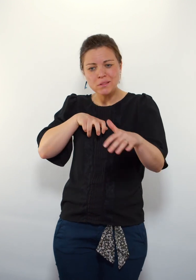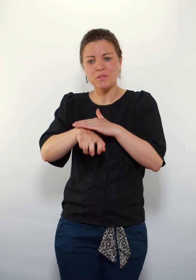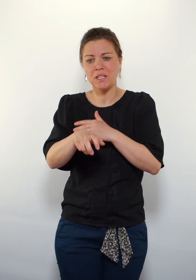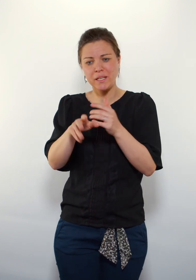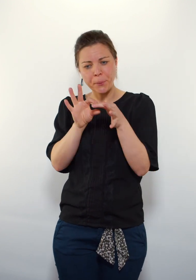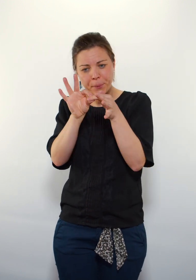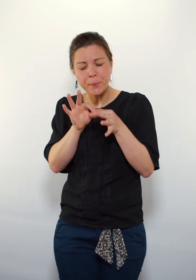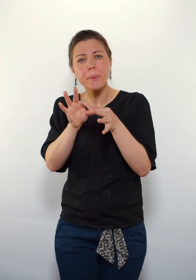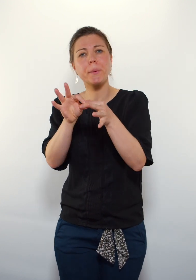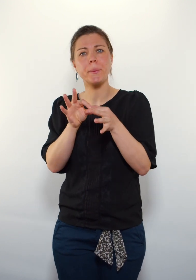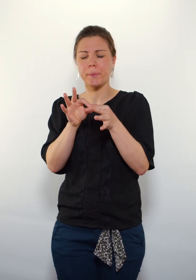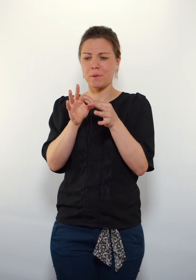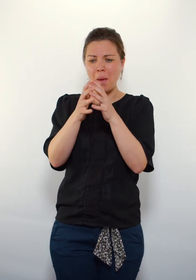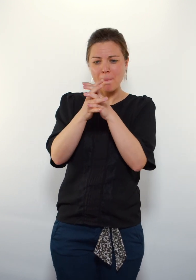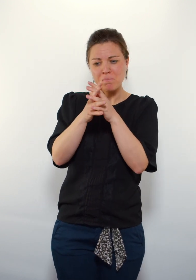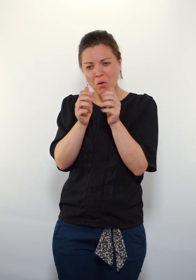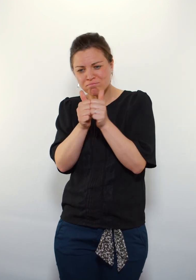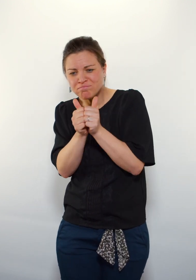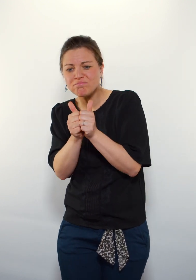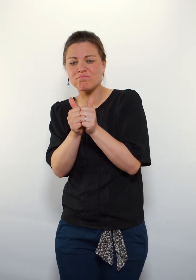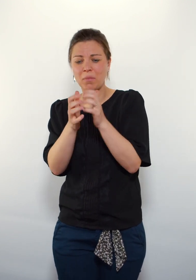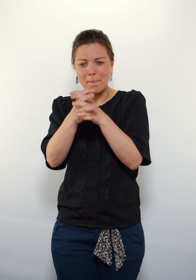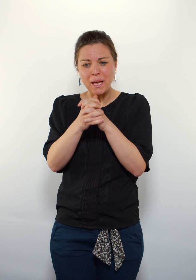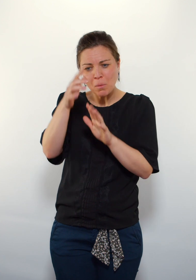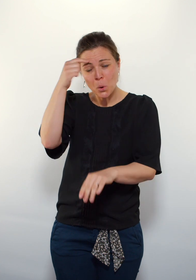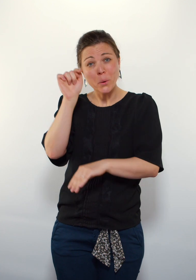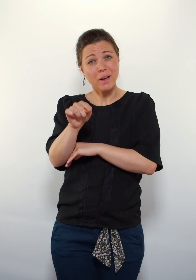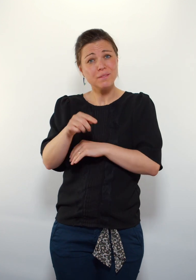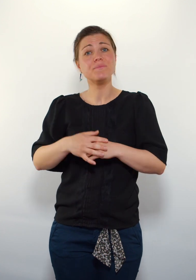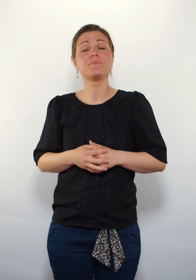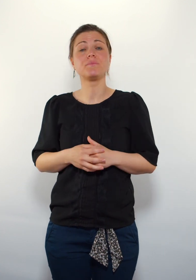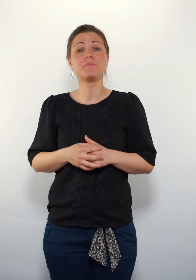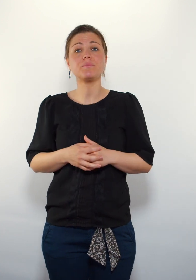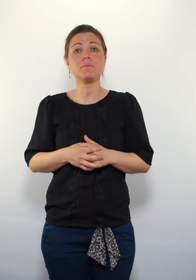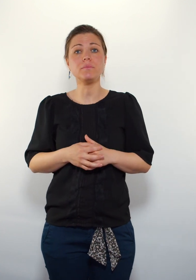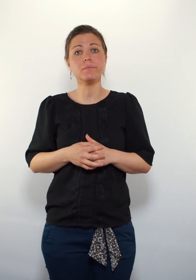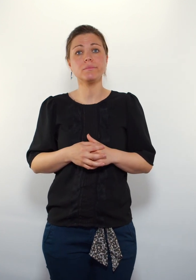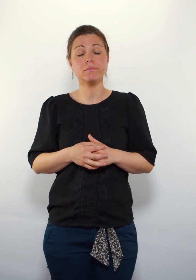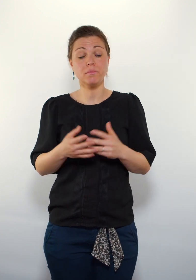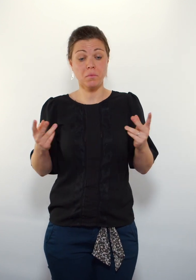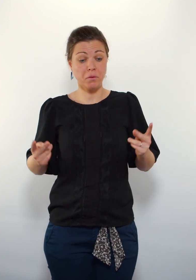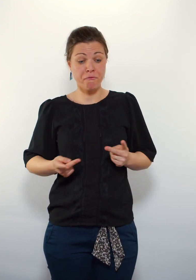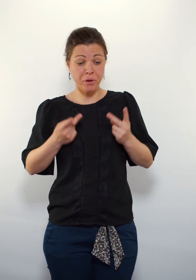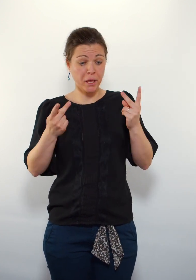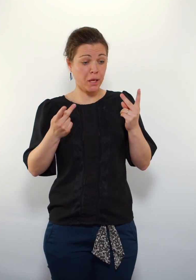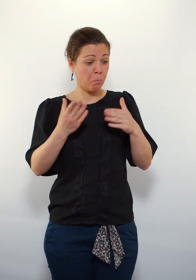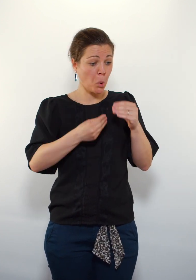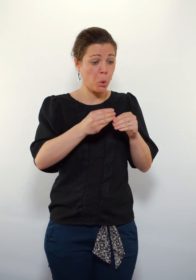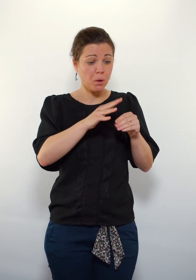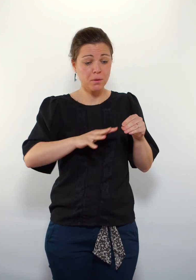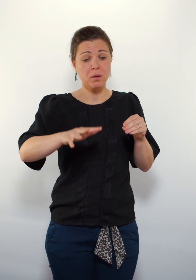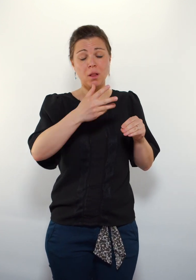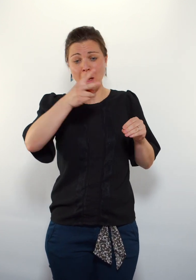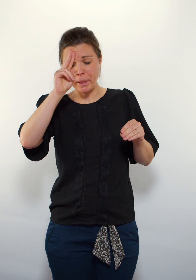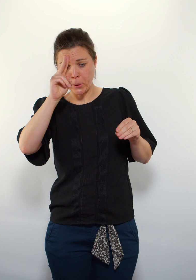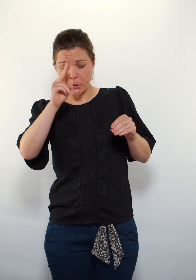rends là-bas, je passe du temps avec elle, je prie pour elle aussi. Et à ce moment-là, isolée, on va dire, du monde, de